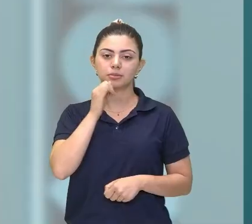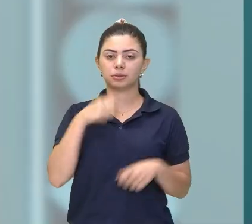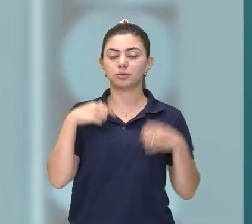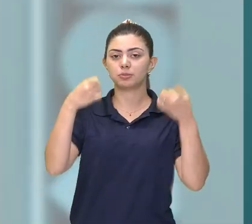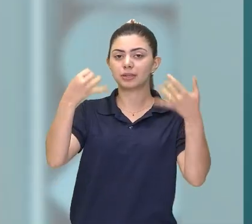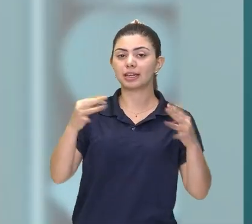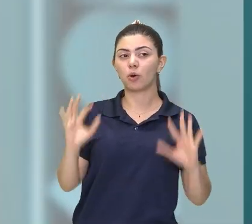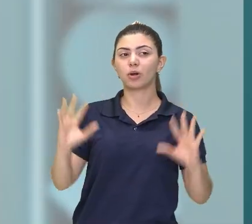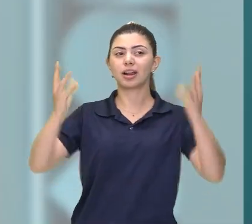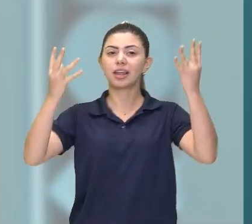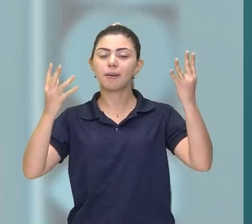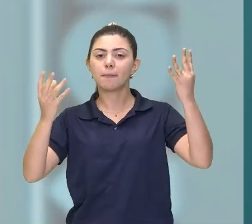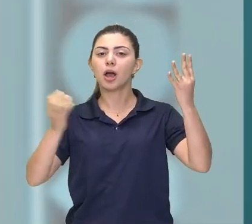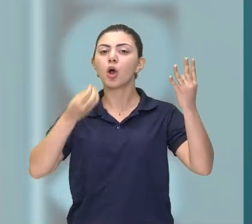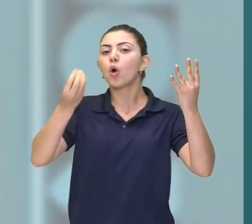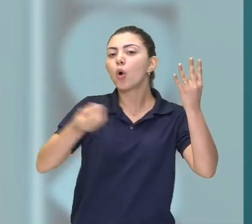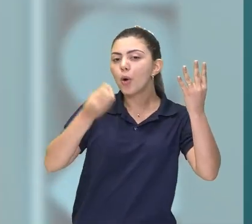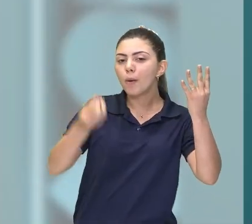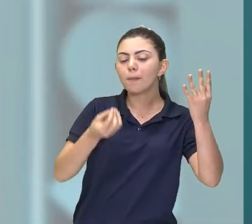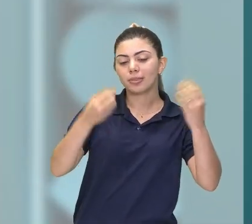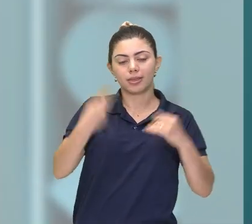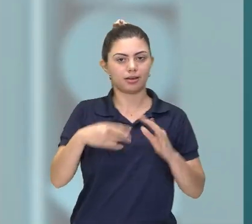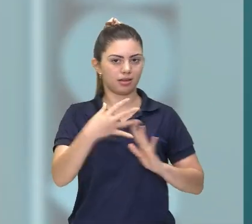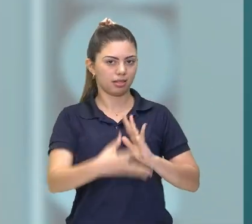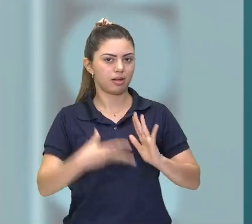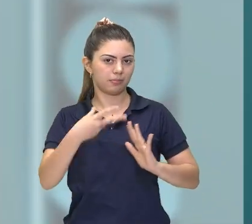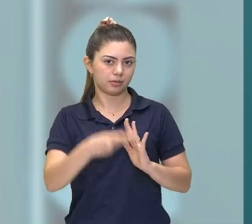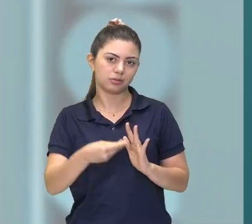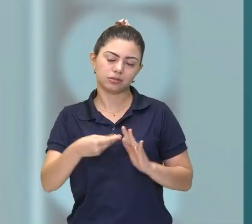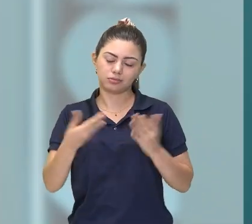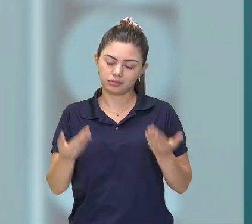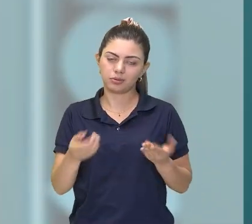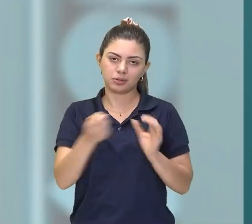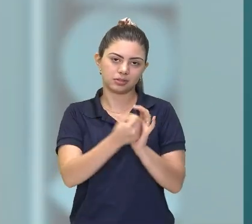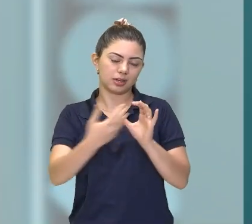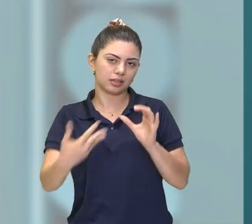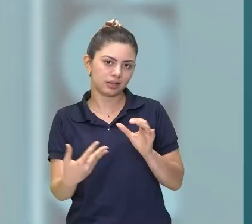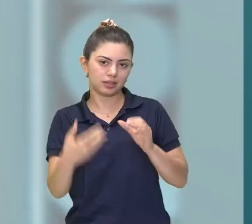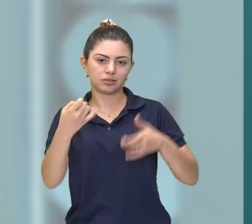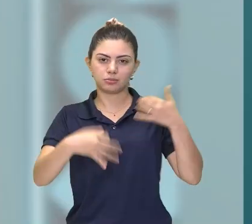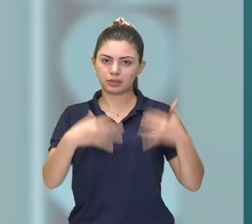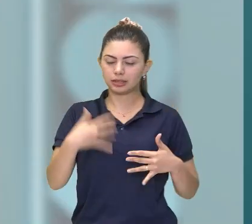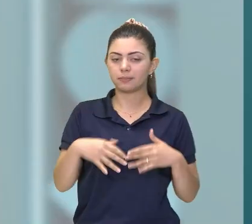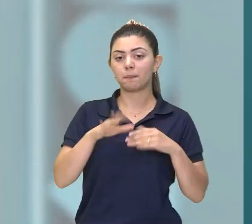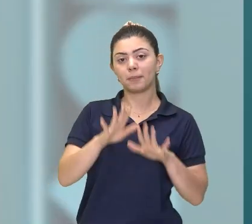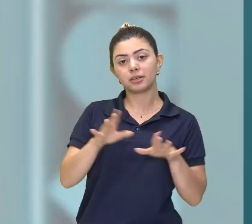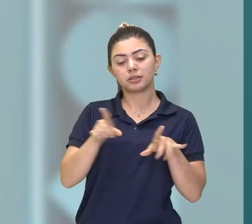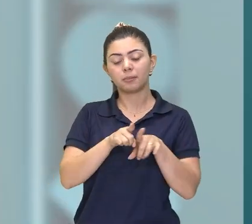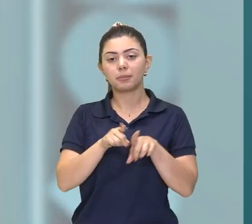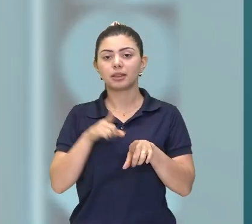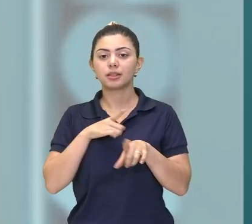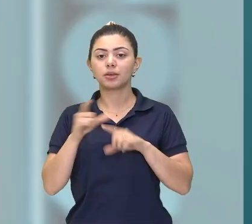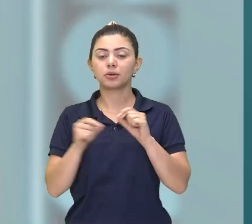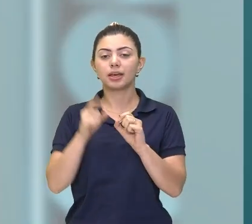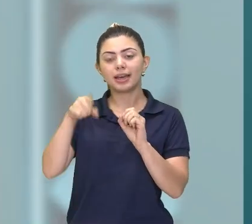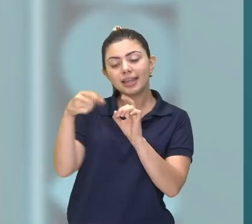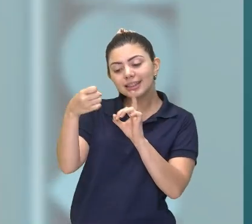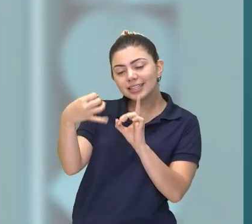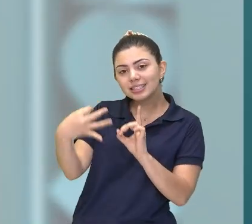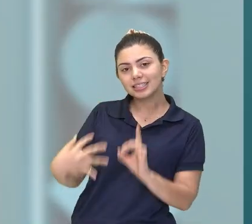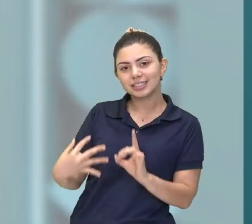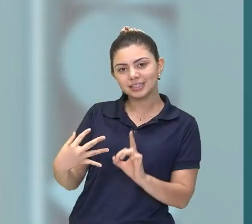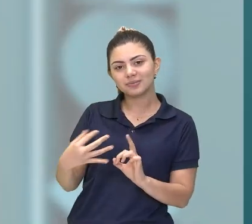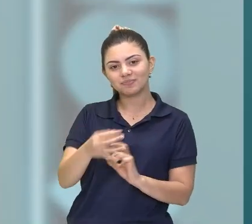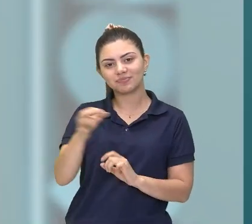clima, eu vou explicar o que é o clima da Amazônia, por exemplo, mas junto a isso eu vou trazer a descrição, e assim você